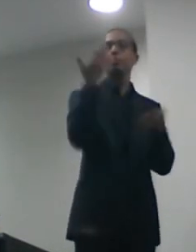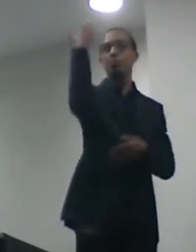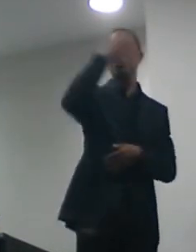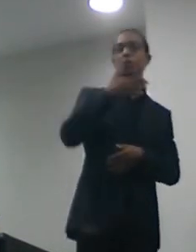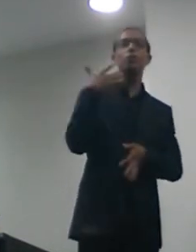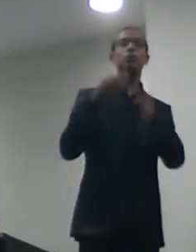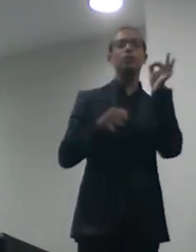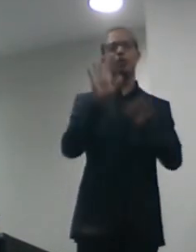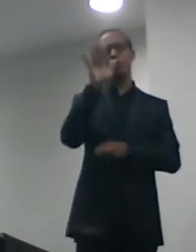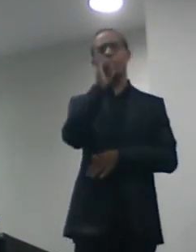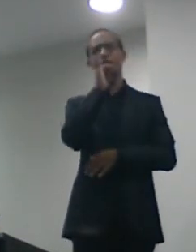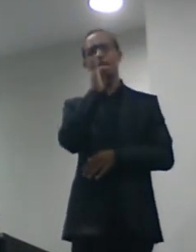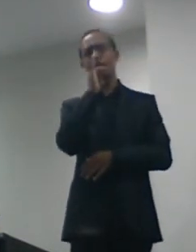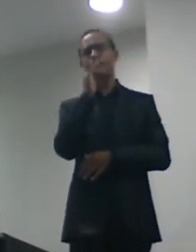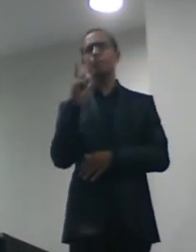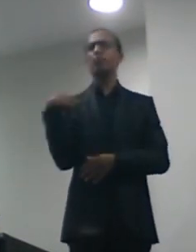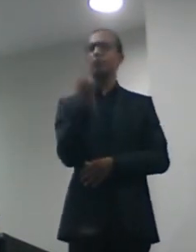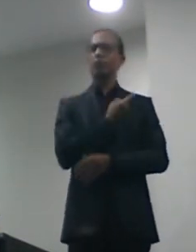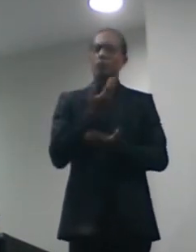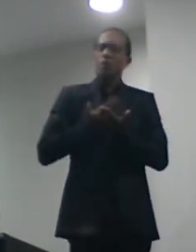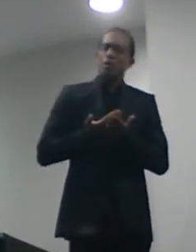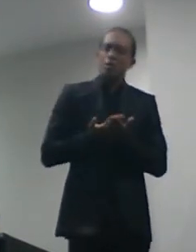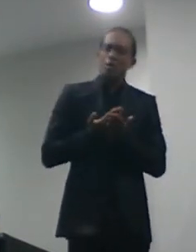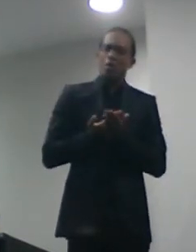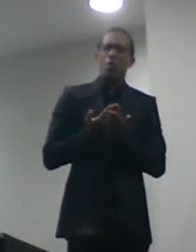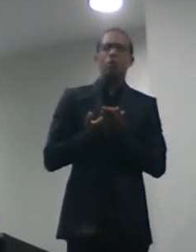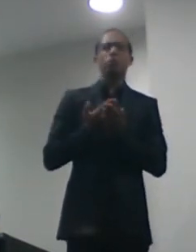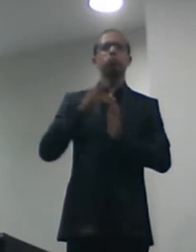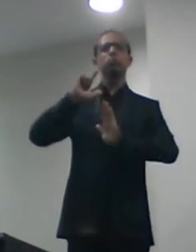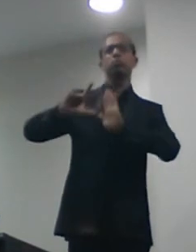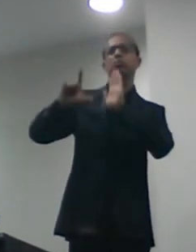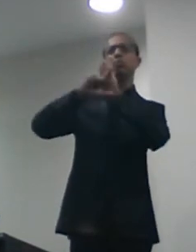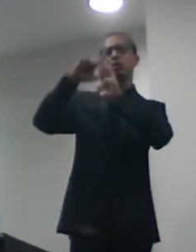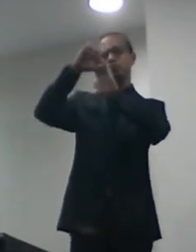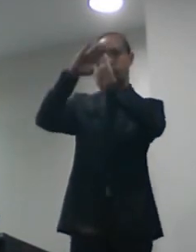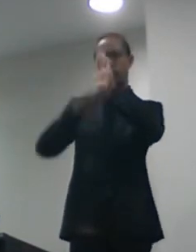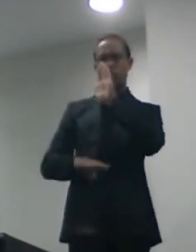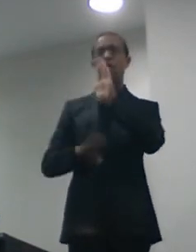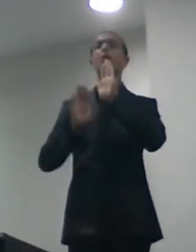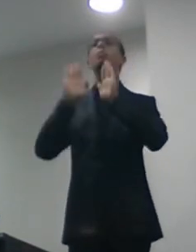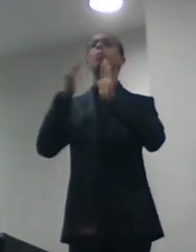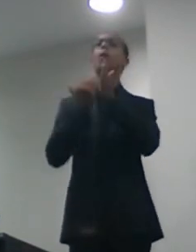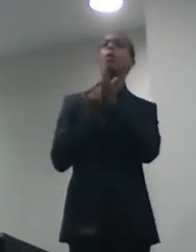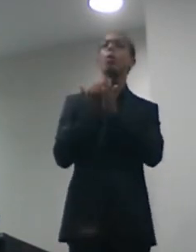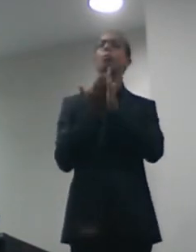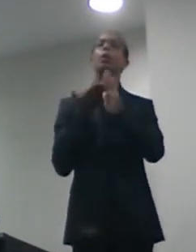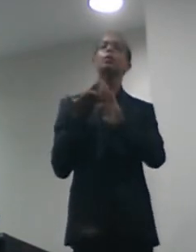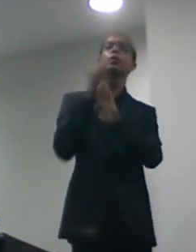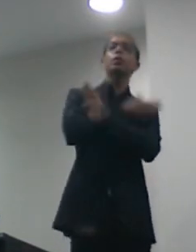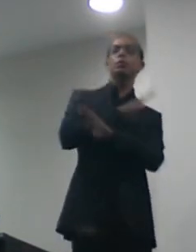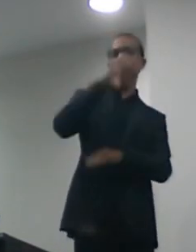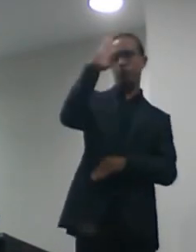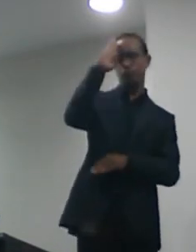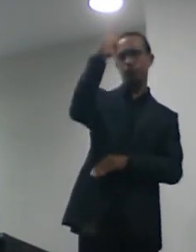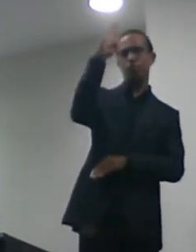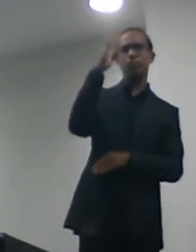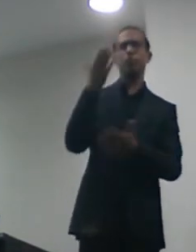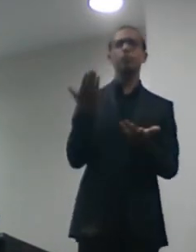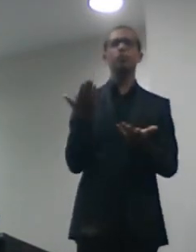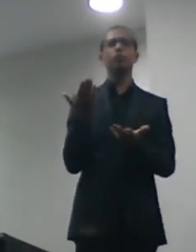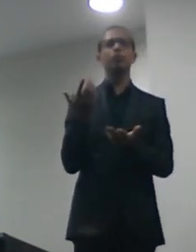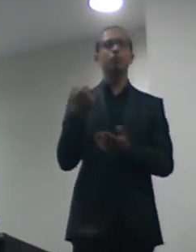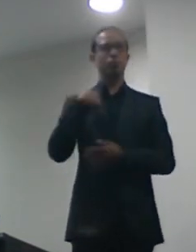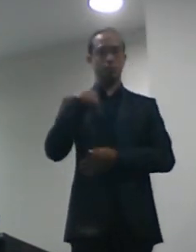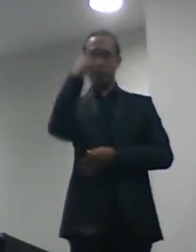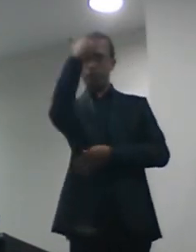exemplo, nós estudamos muito as doutrinas, mas tudo começa pelos princípios. A gente passa assim, eu